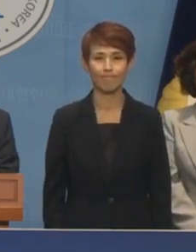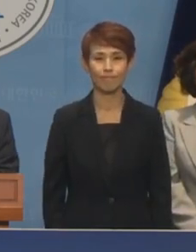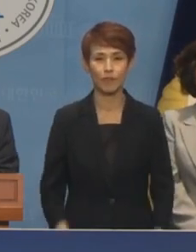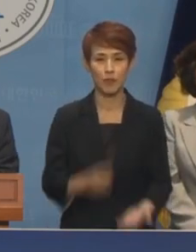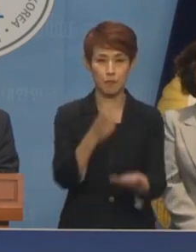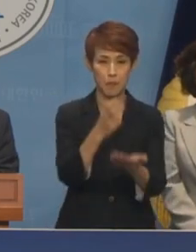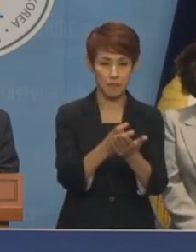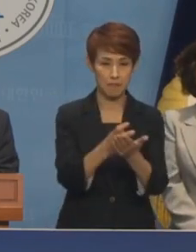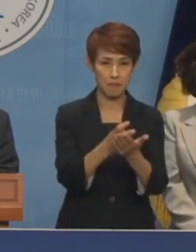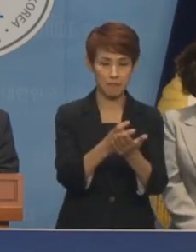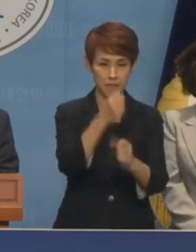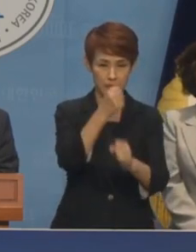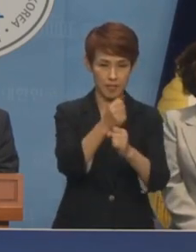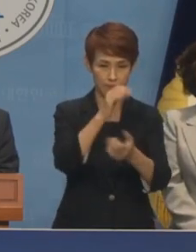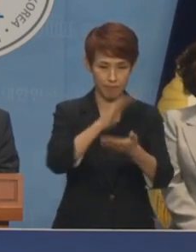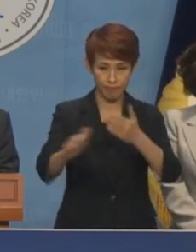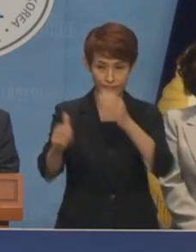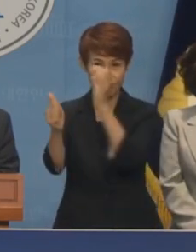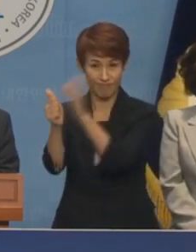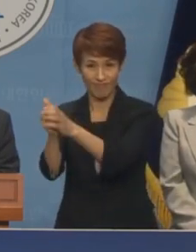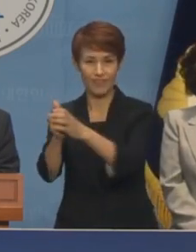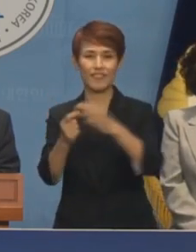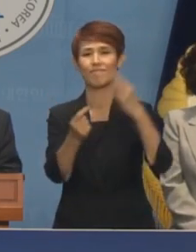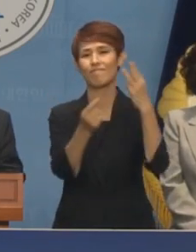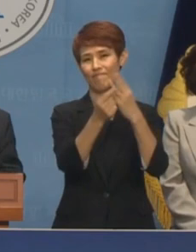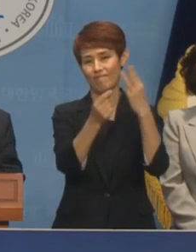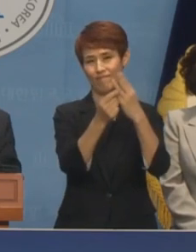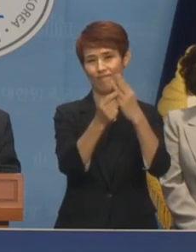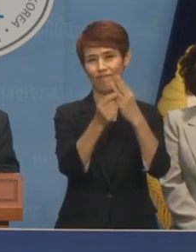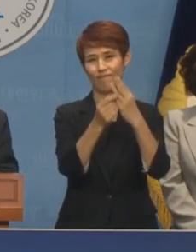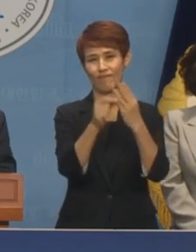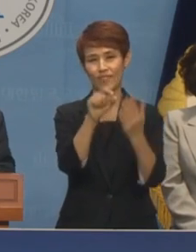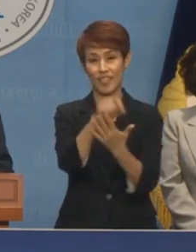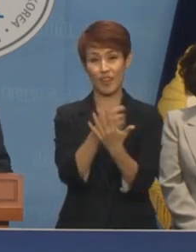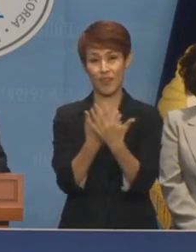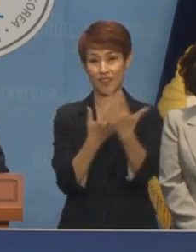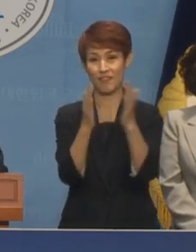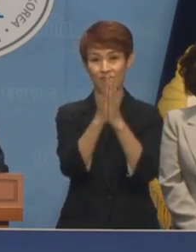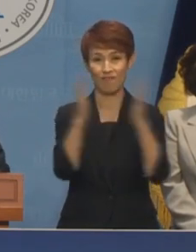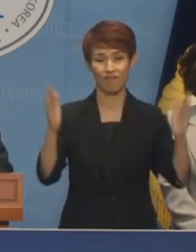입법 이어달리기 에피소드 3 기자회견을 시작하겠습니다.